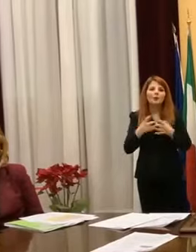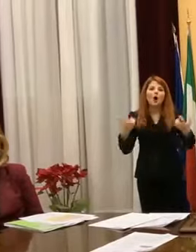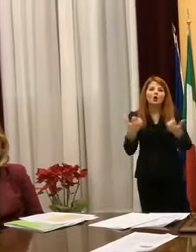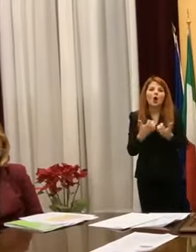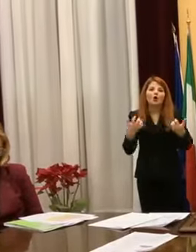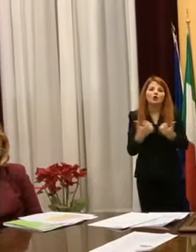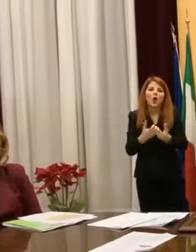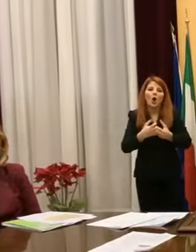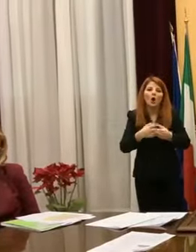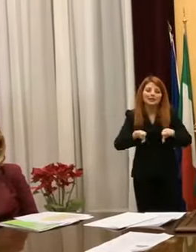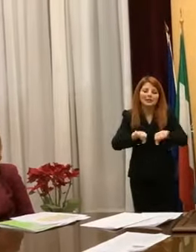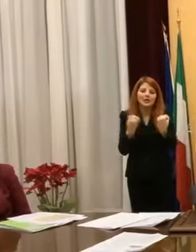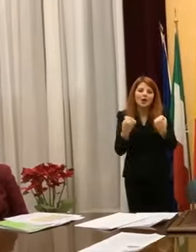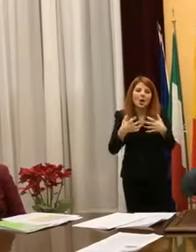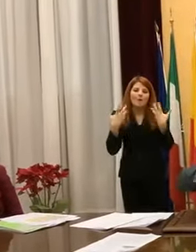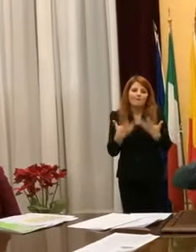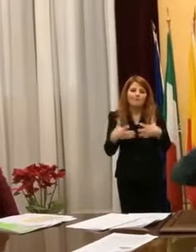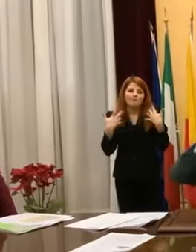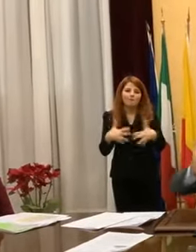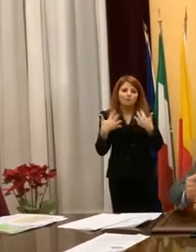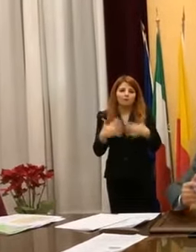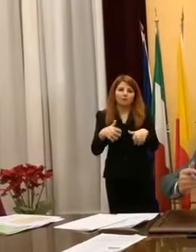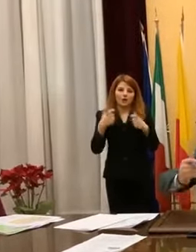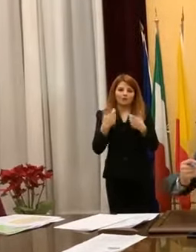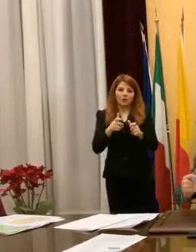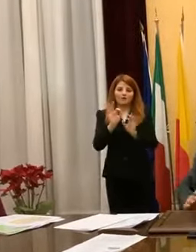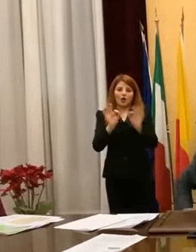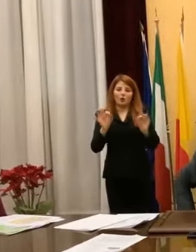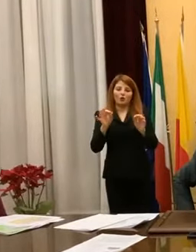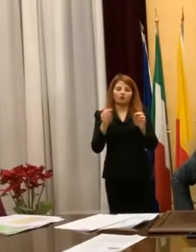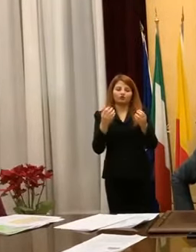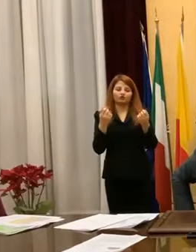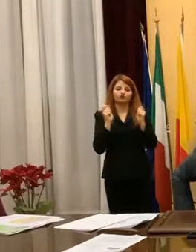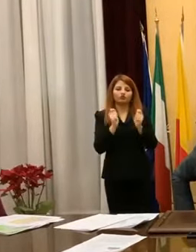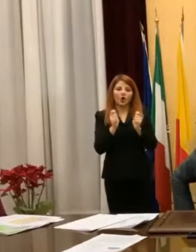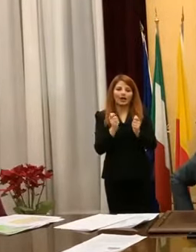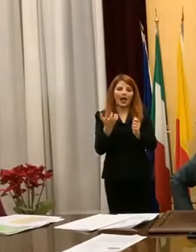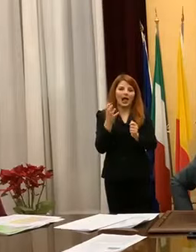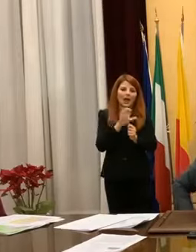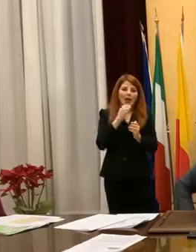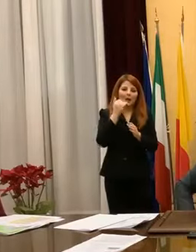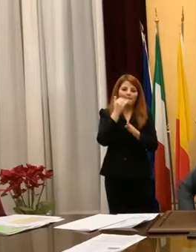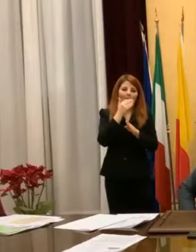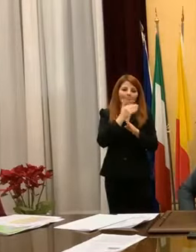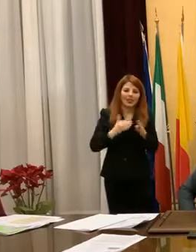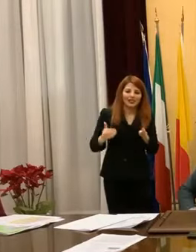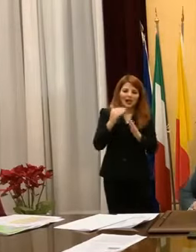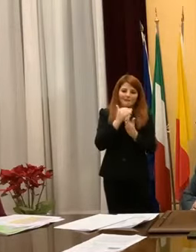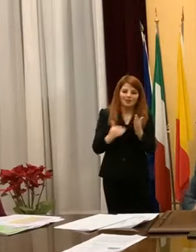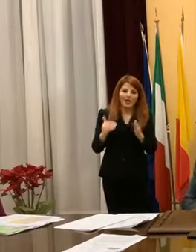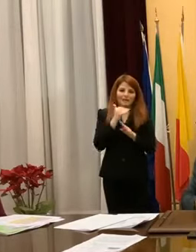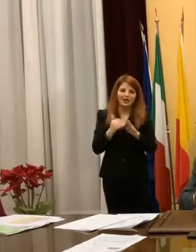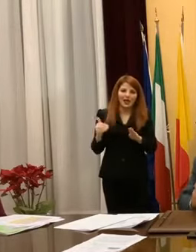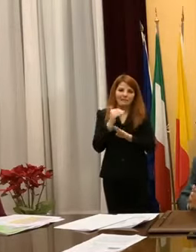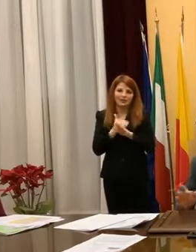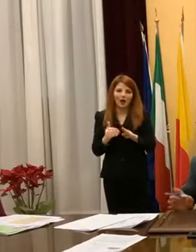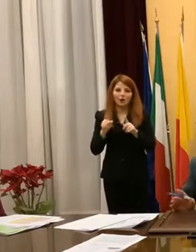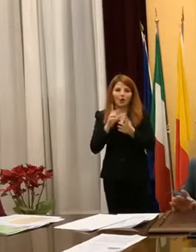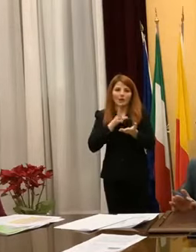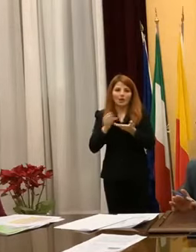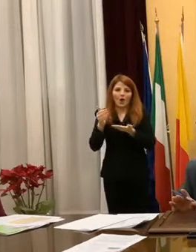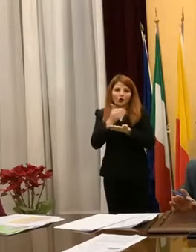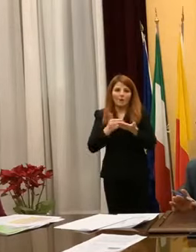alcuni, per riportando solo alcuni pezzi della lettera, della reprimenda del procuratore De Lucia, per la quale